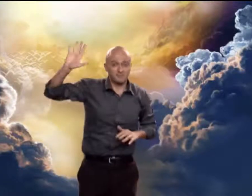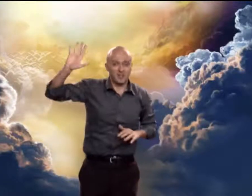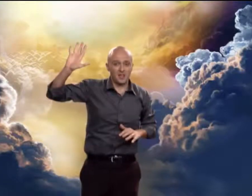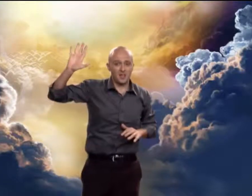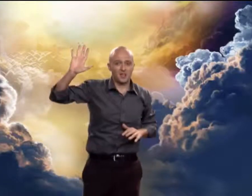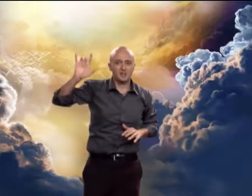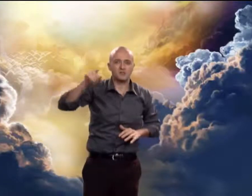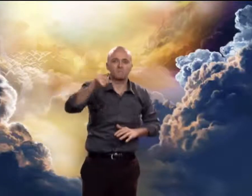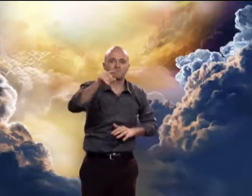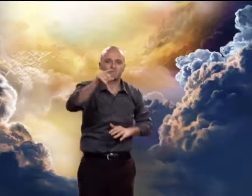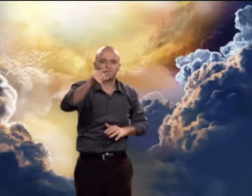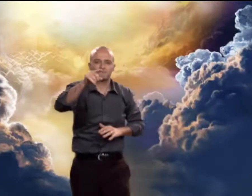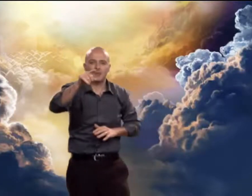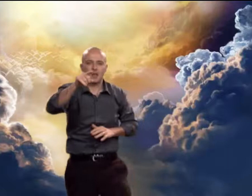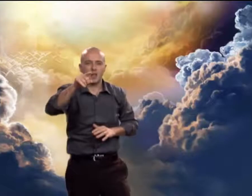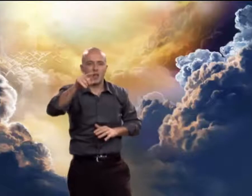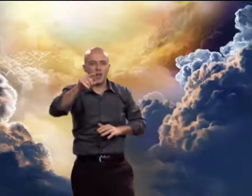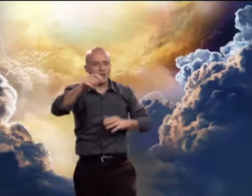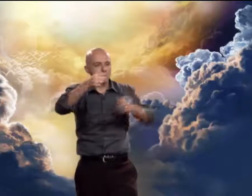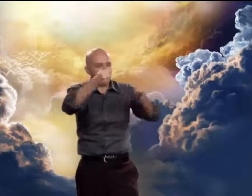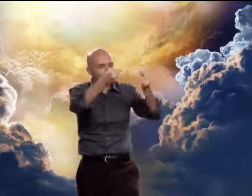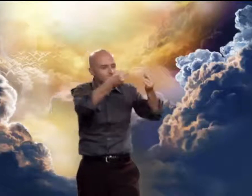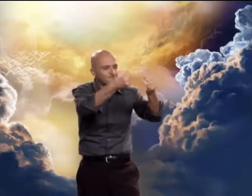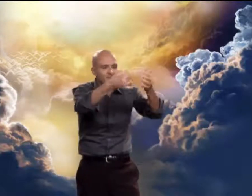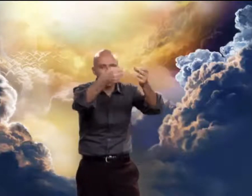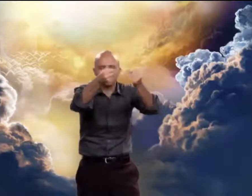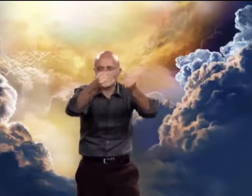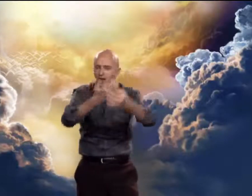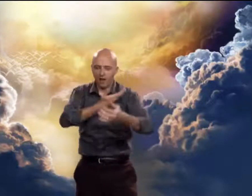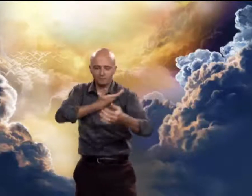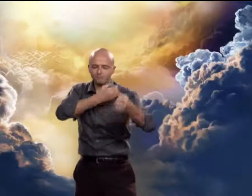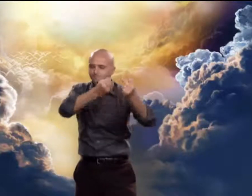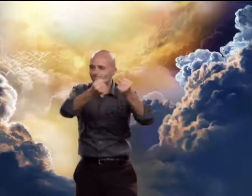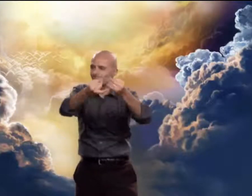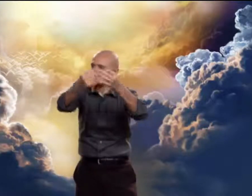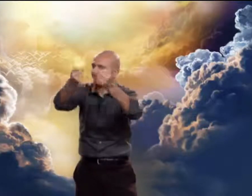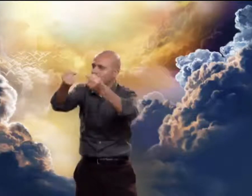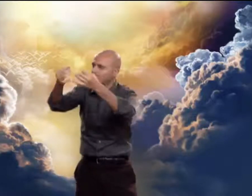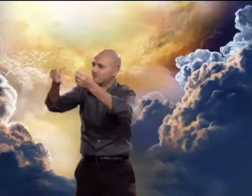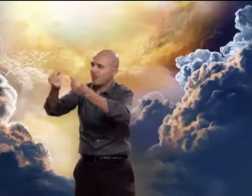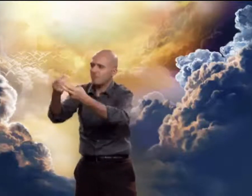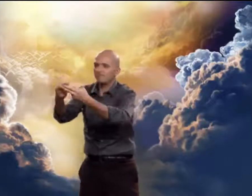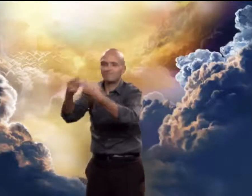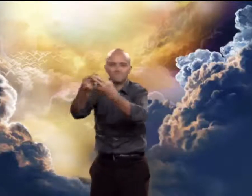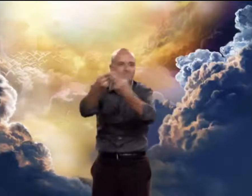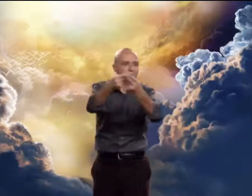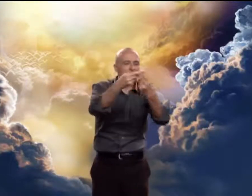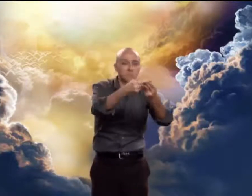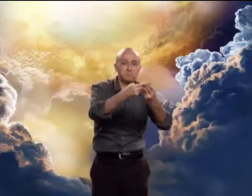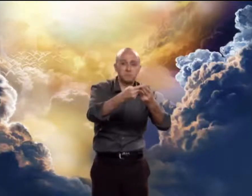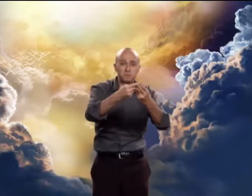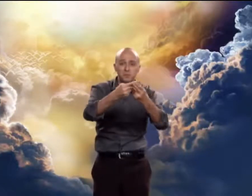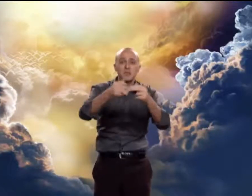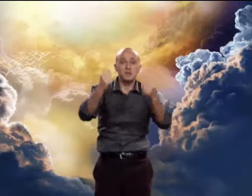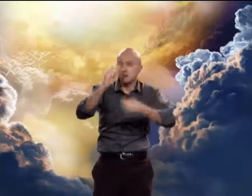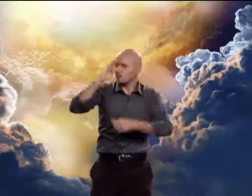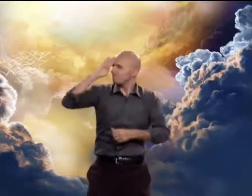Cristo e, consequentemente, de sua própria, por ocasião da vinda de Jesus, essas pessoas desprezavam a morte